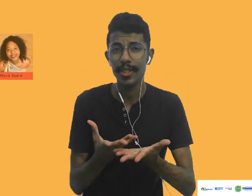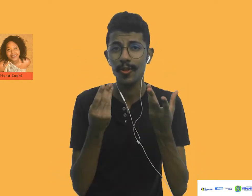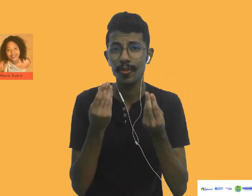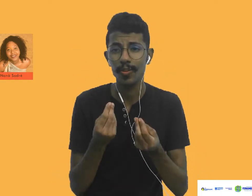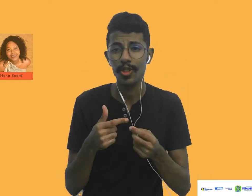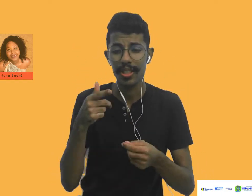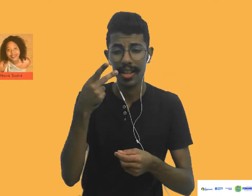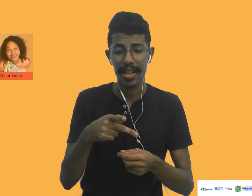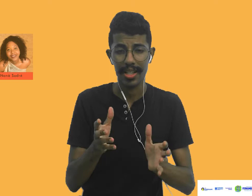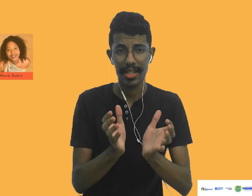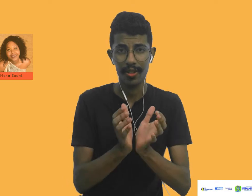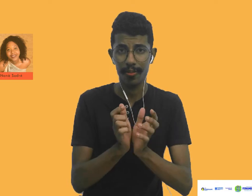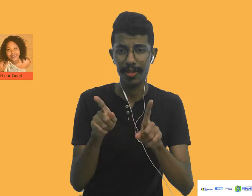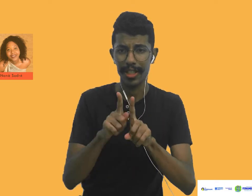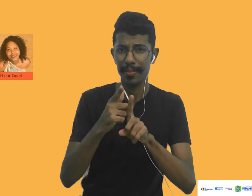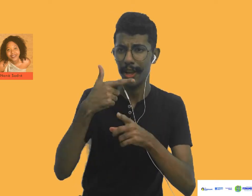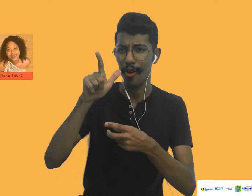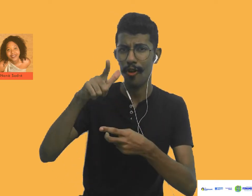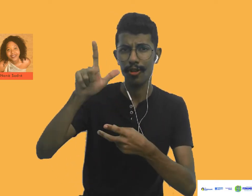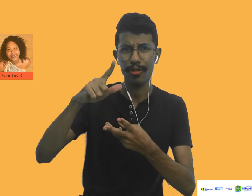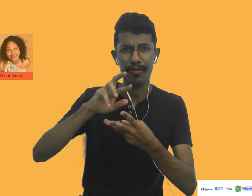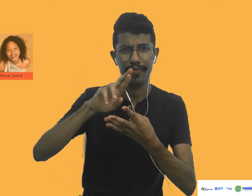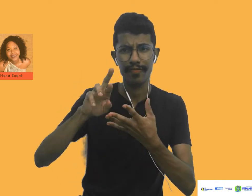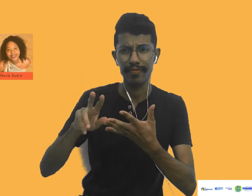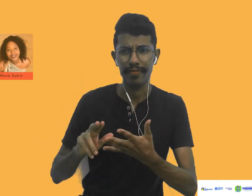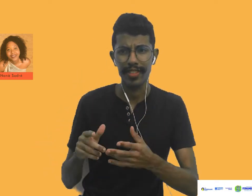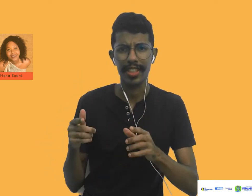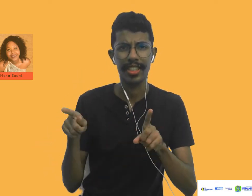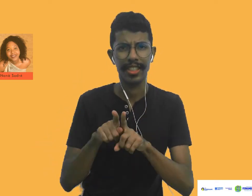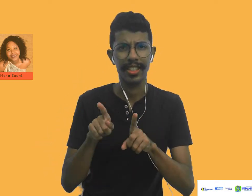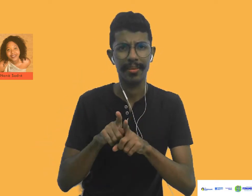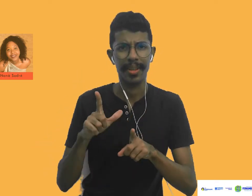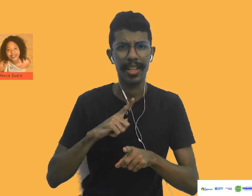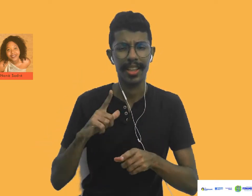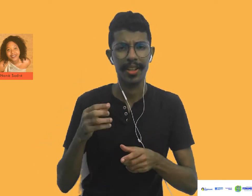fé que esse grupo, como outros grupos que também